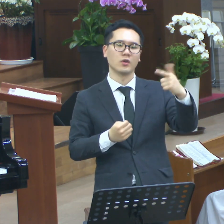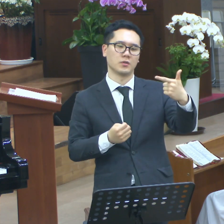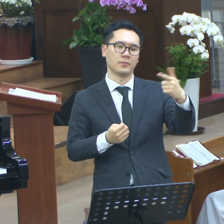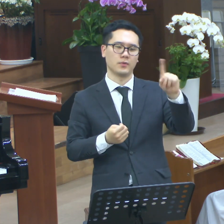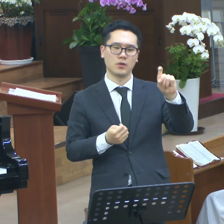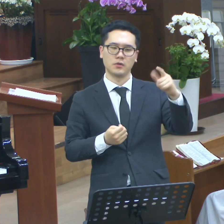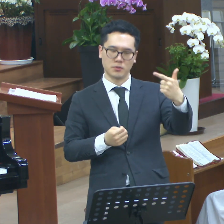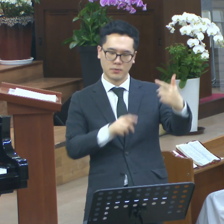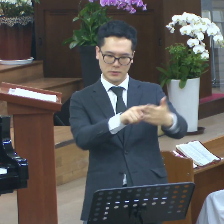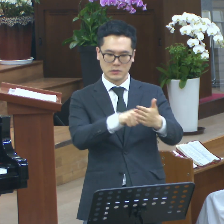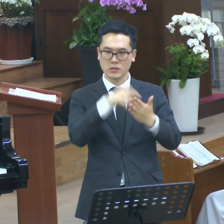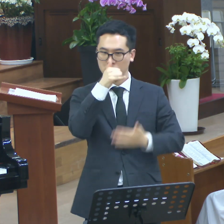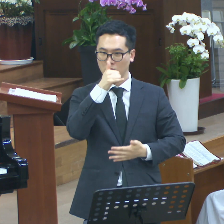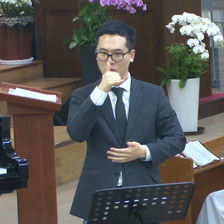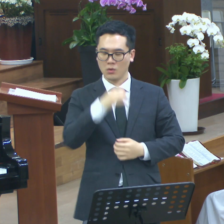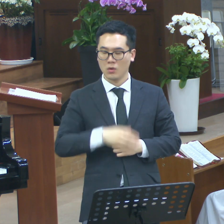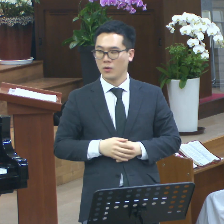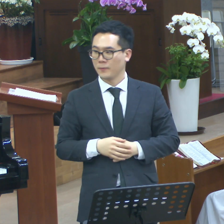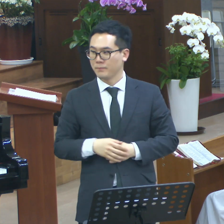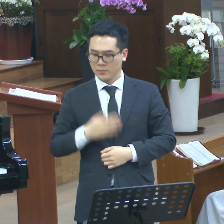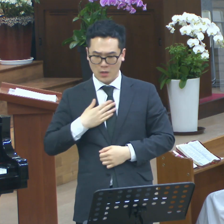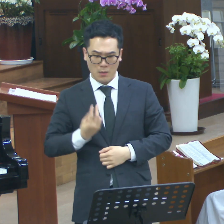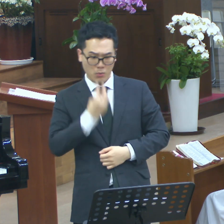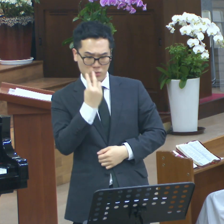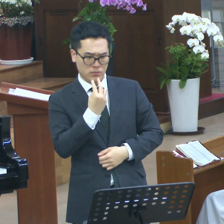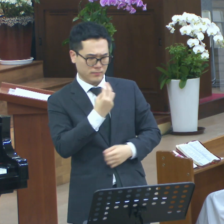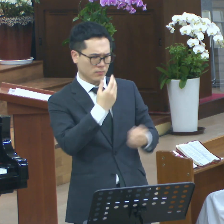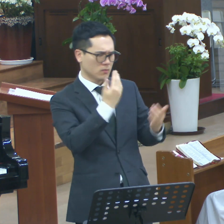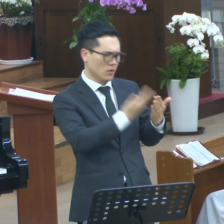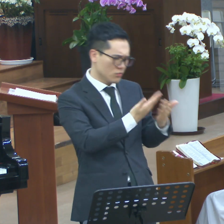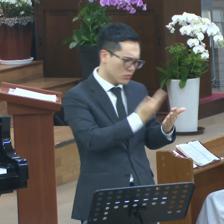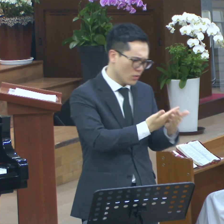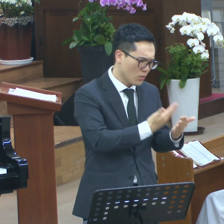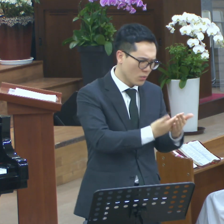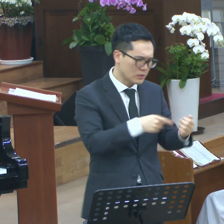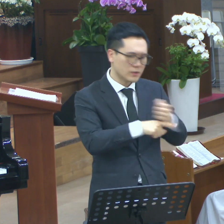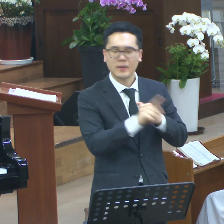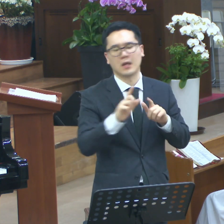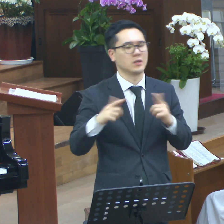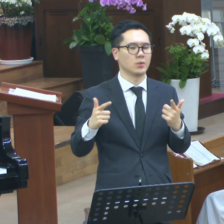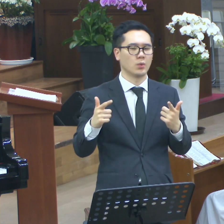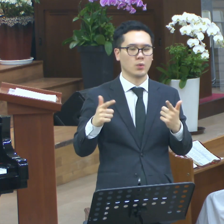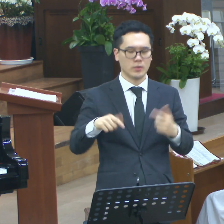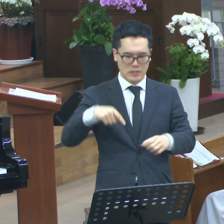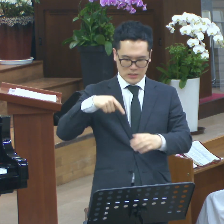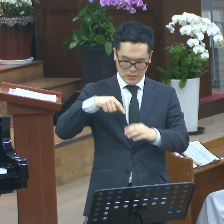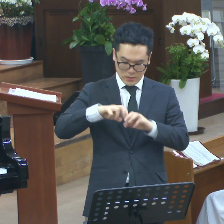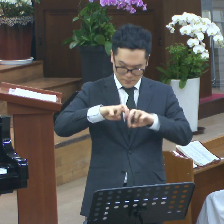목숨을 건져달라는 뜻이 아니고 이 살린다는 단어는 따라합시다. 참되고